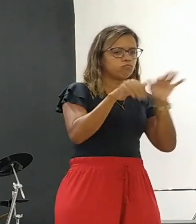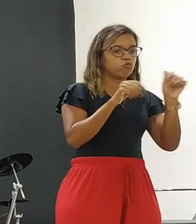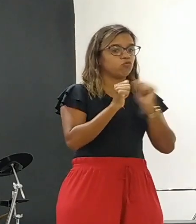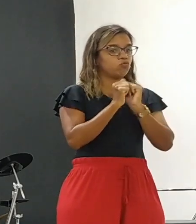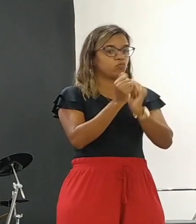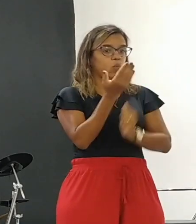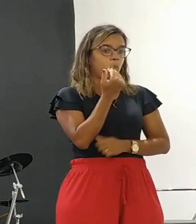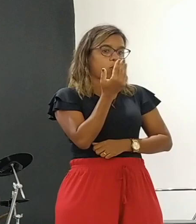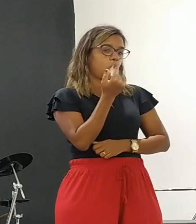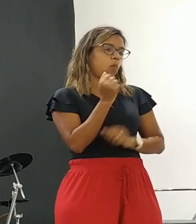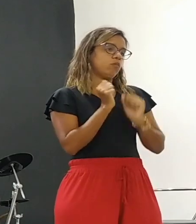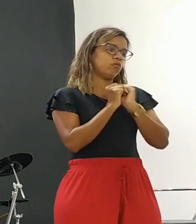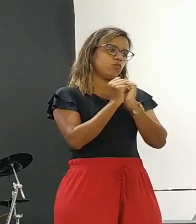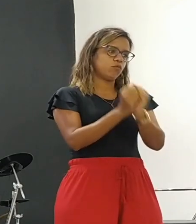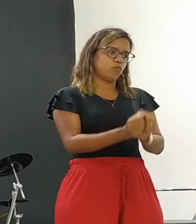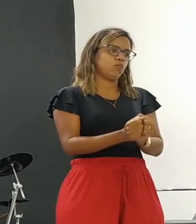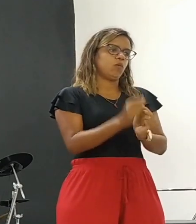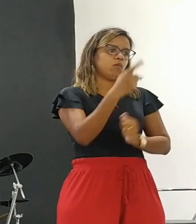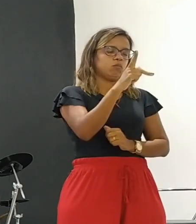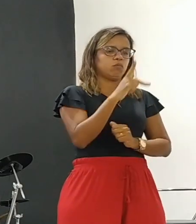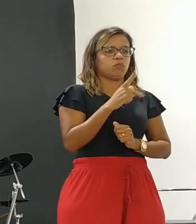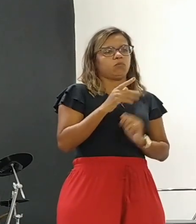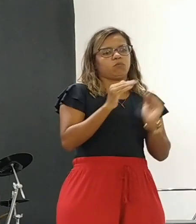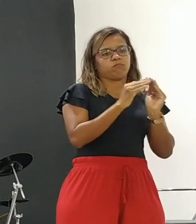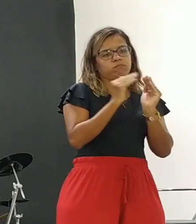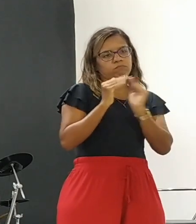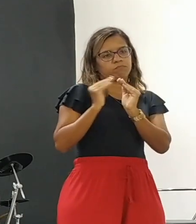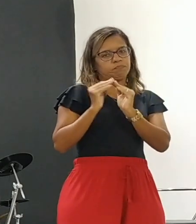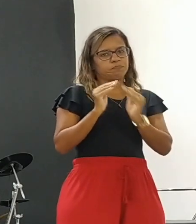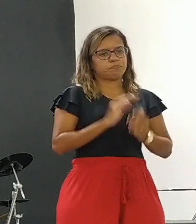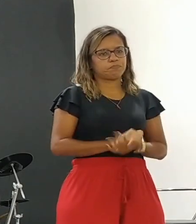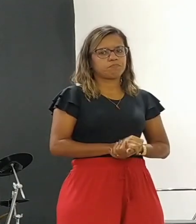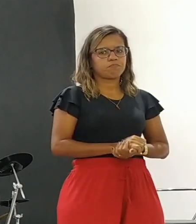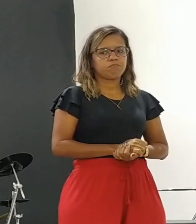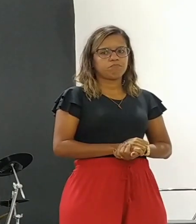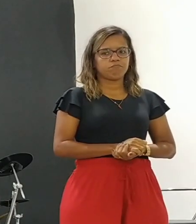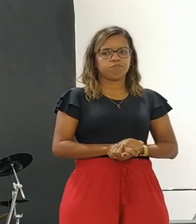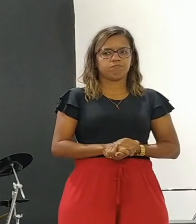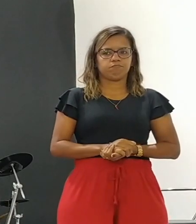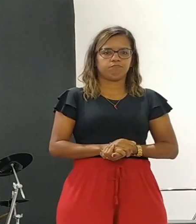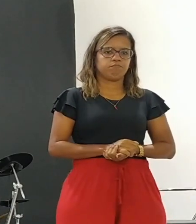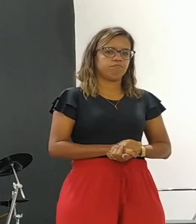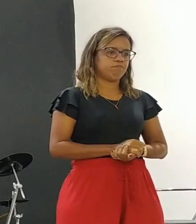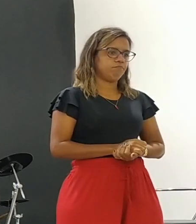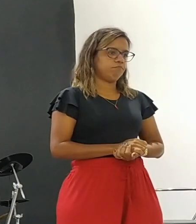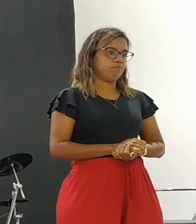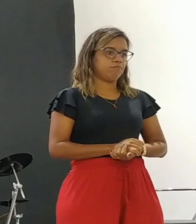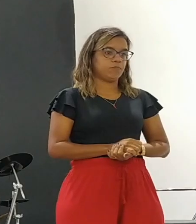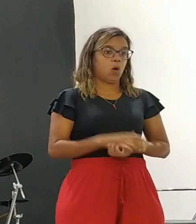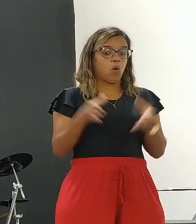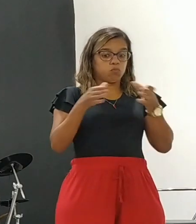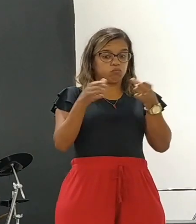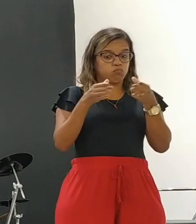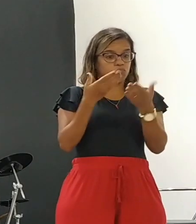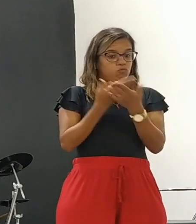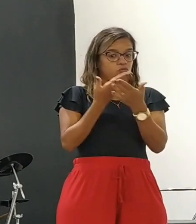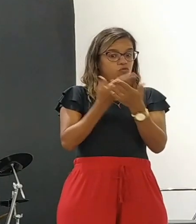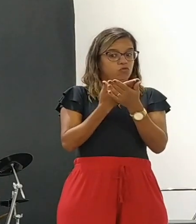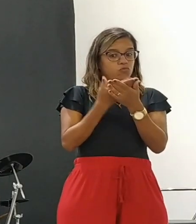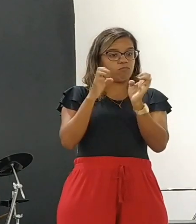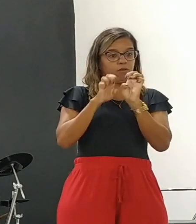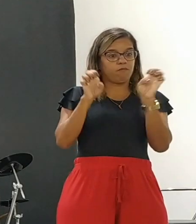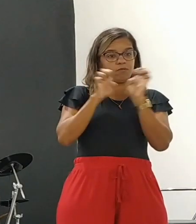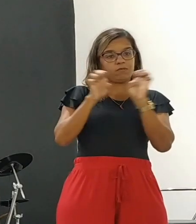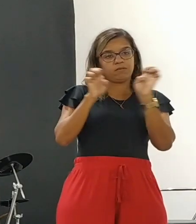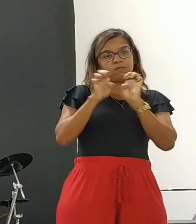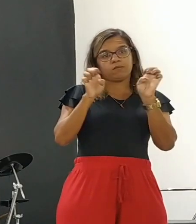come junto com ele. Ó, come junto com ele. Amém? Olha o Gé, meu irmão. Olha o Gé. Chama o cordeiro